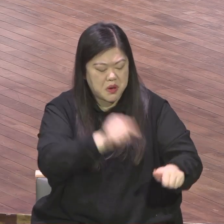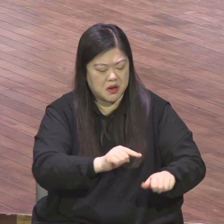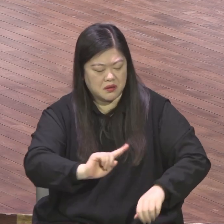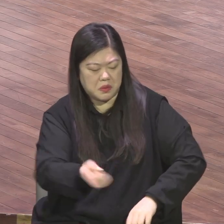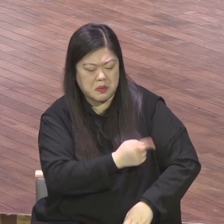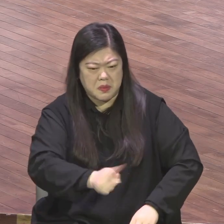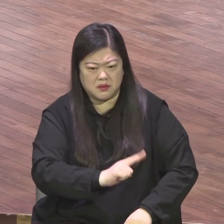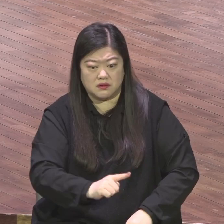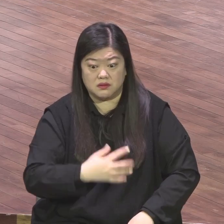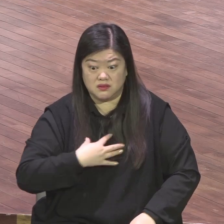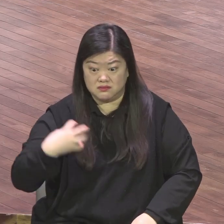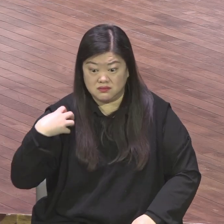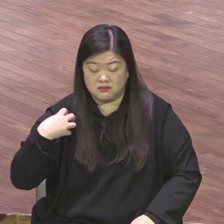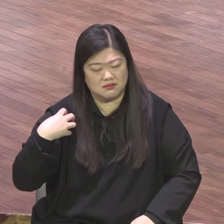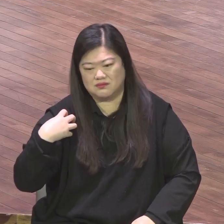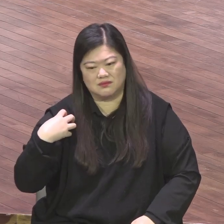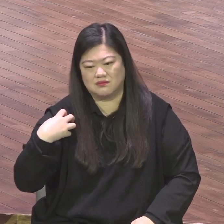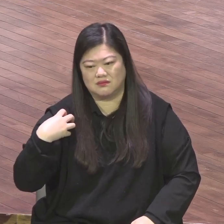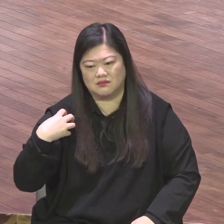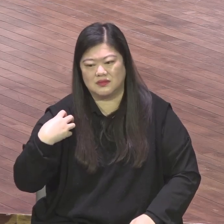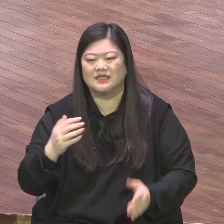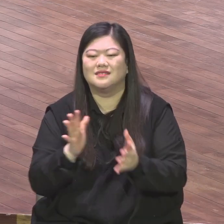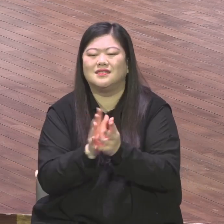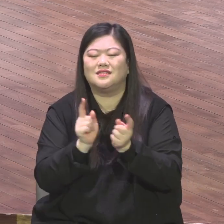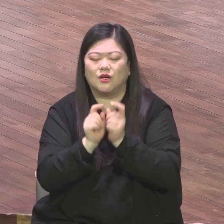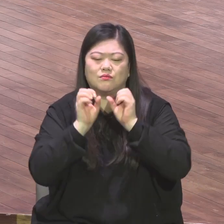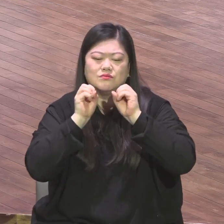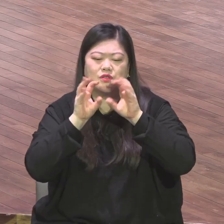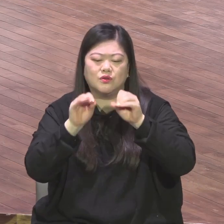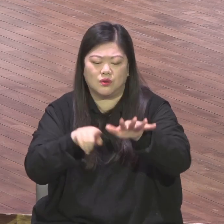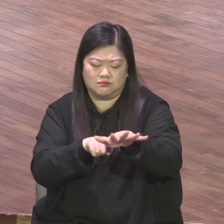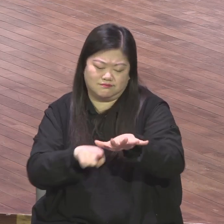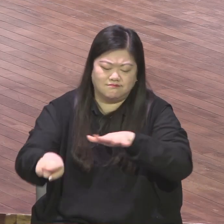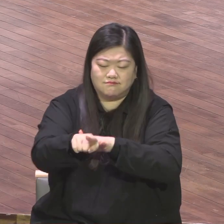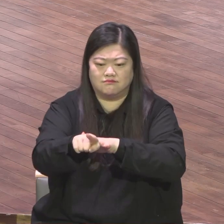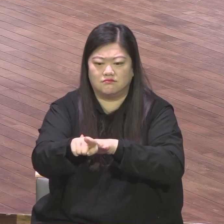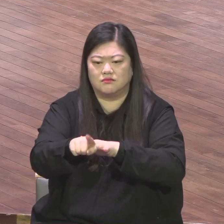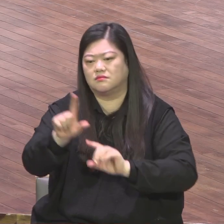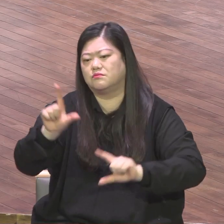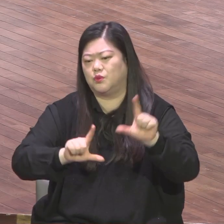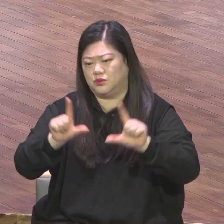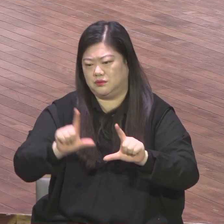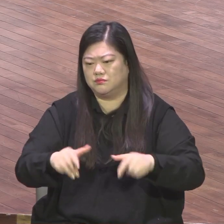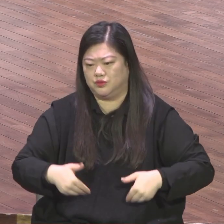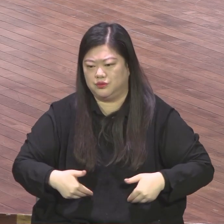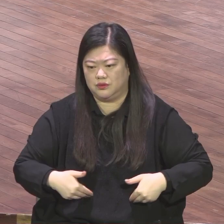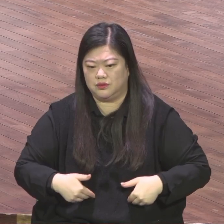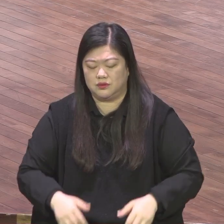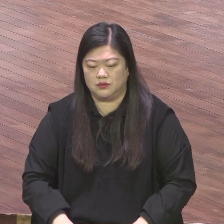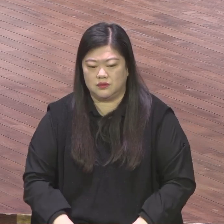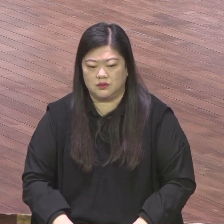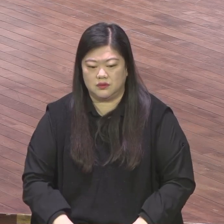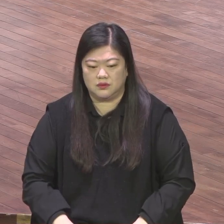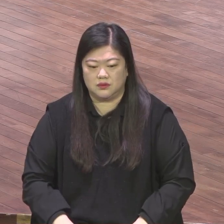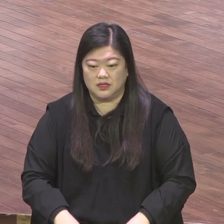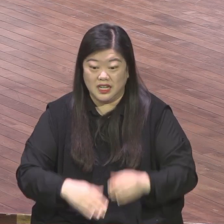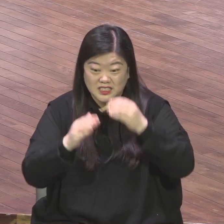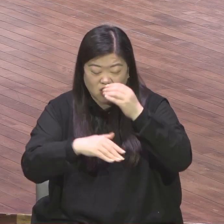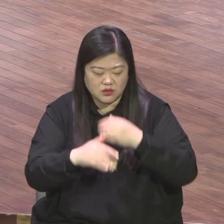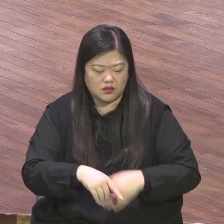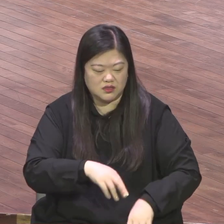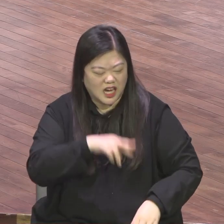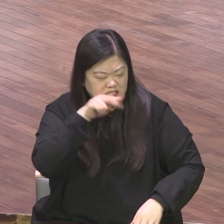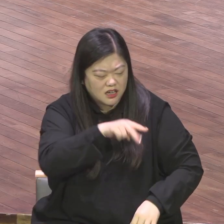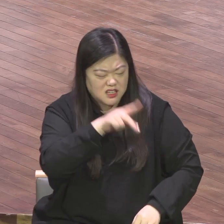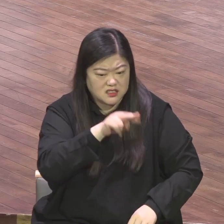관리형. 응? 내가 높은 자리에서 결전하는 그런 관리형이 아니에요. 잔소리나 하고 지지나 하는 그런